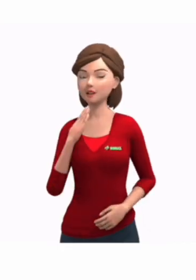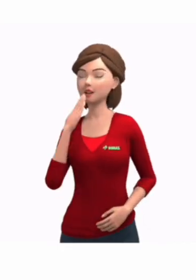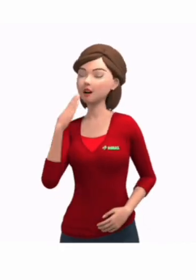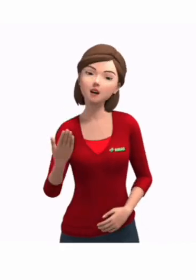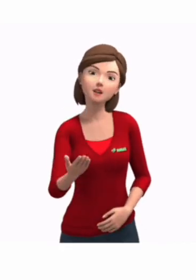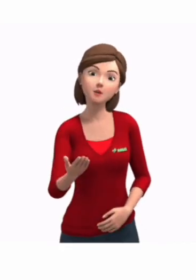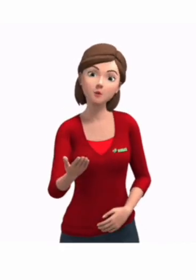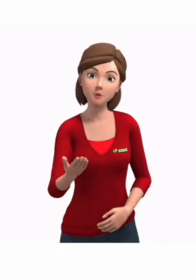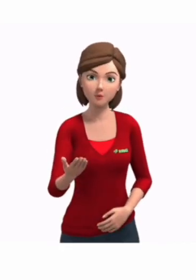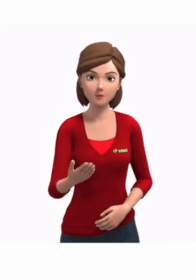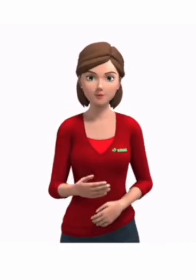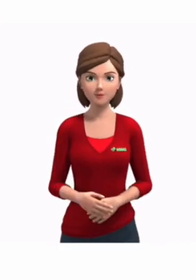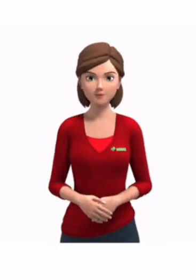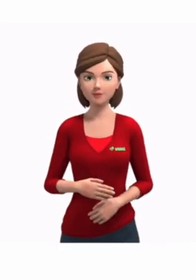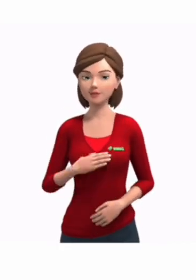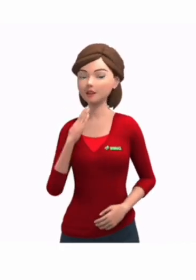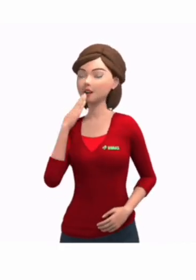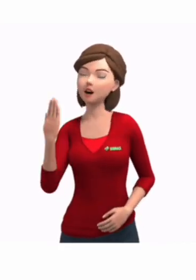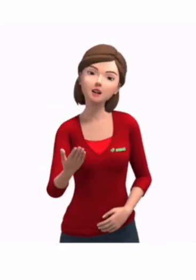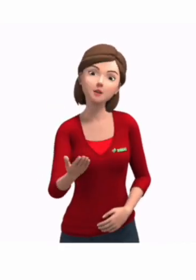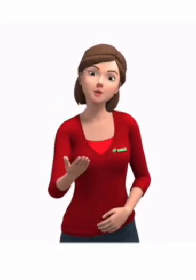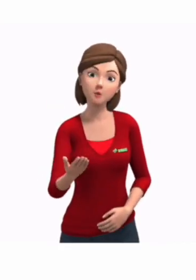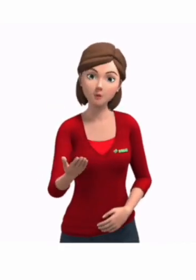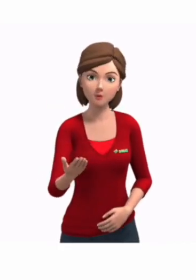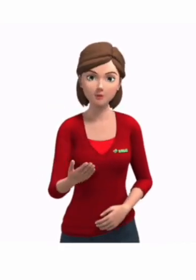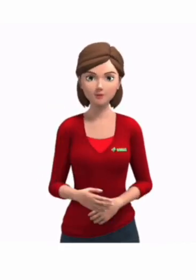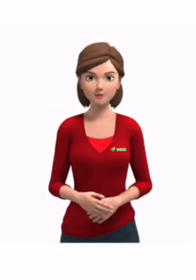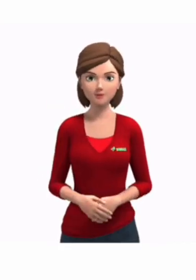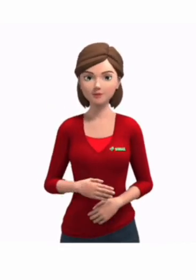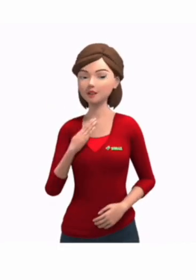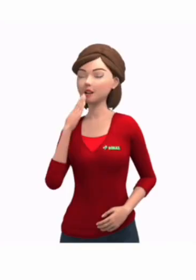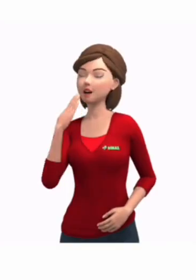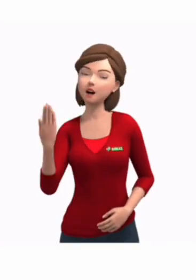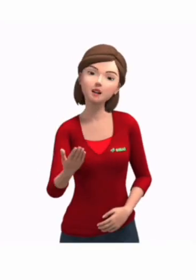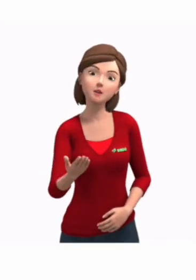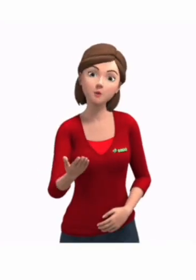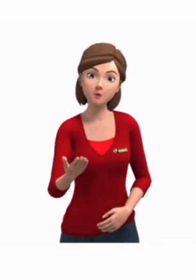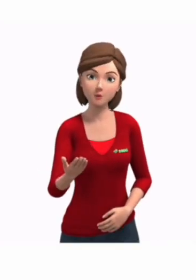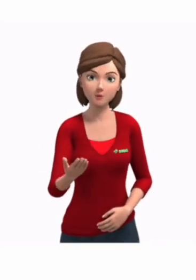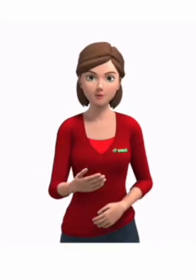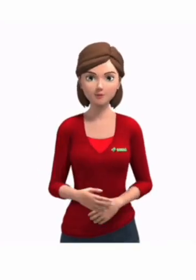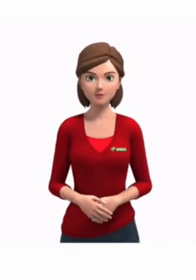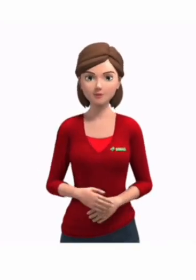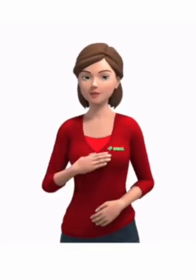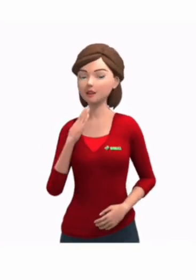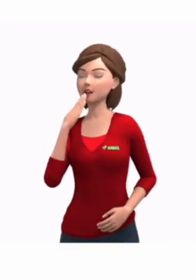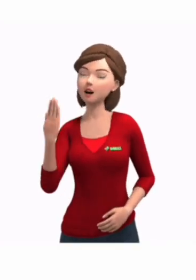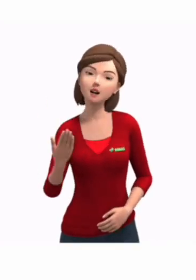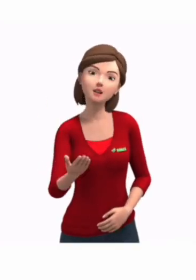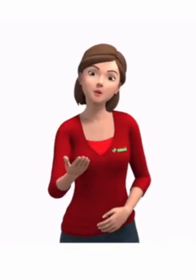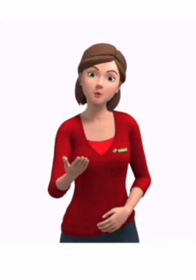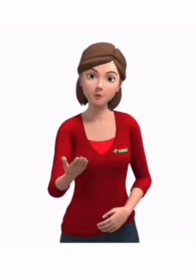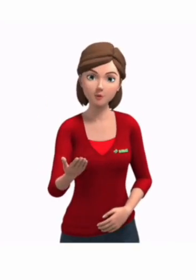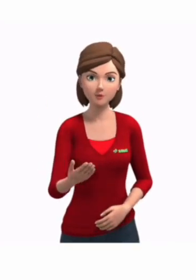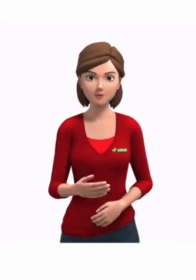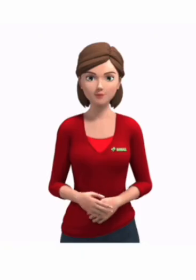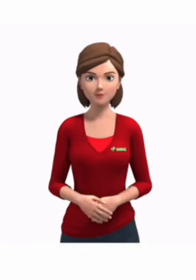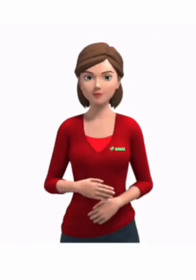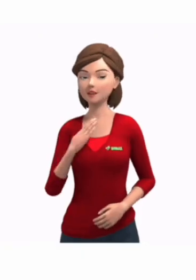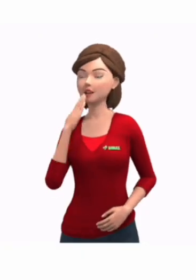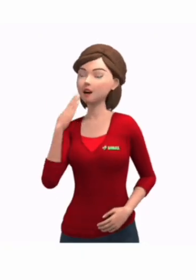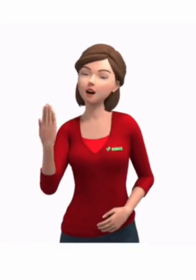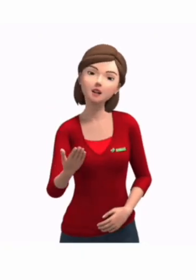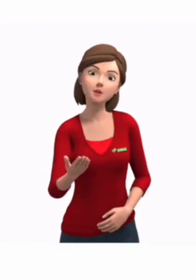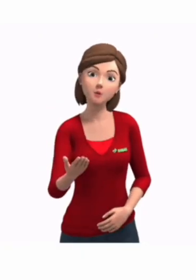j'estime il faudrait peut-être 3-5 ans pour vraiment utiliser les outils. Parce que là, aujourd'hui, on a